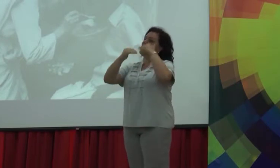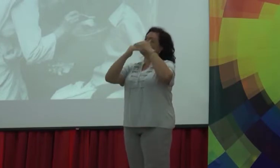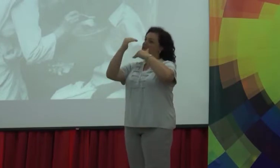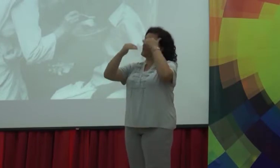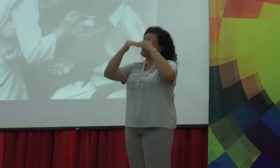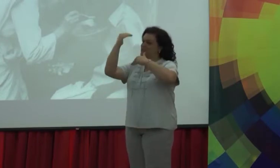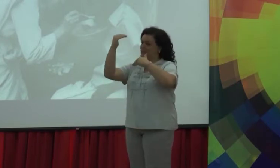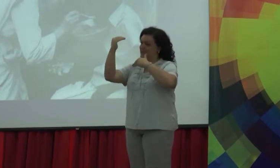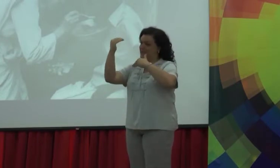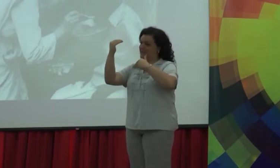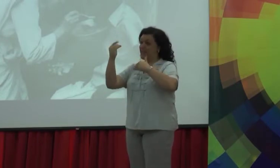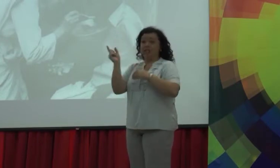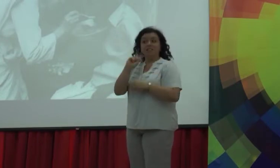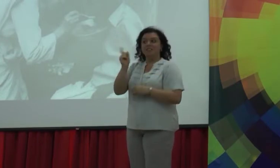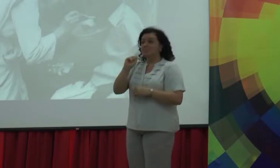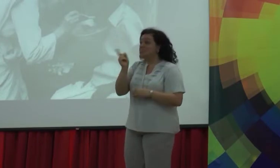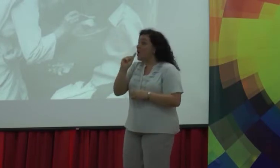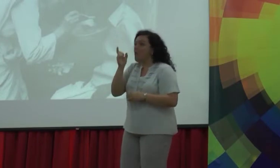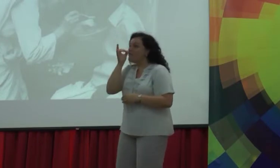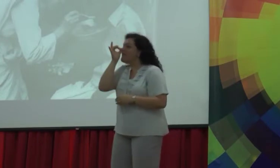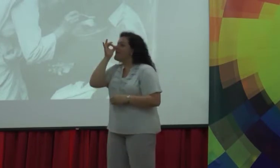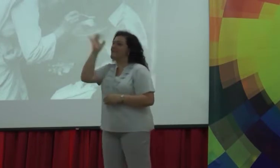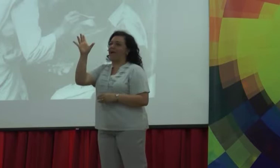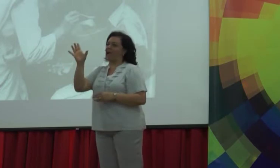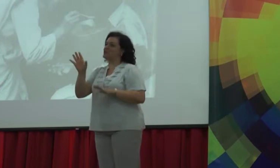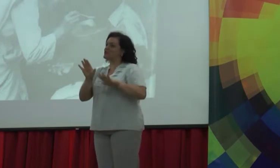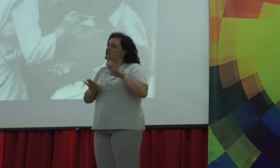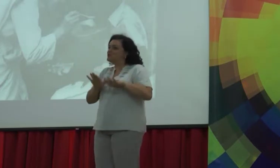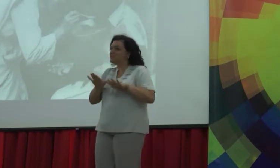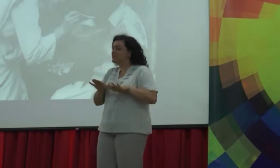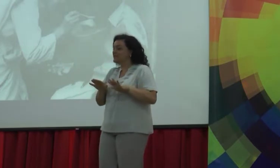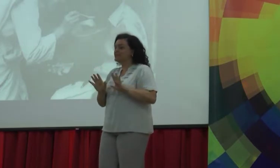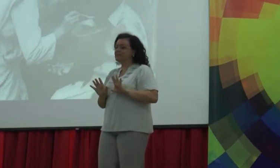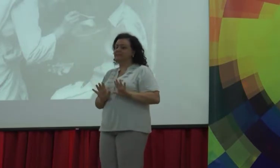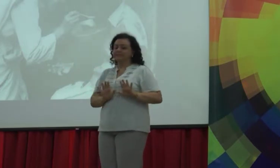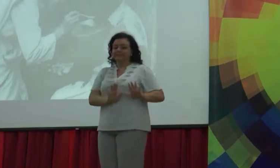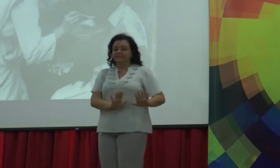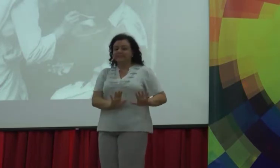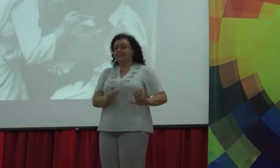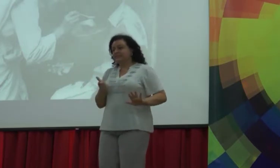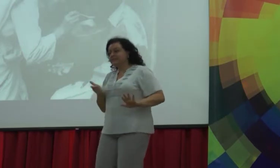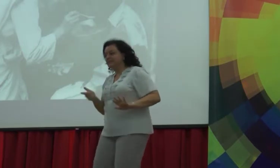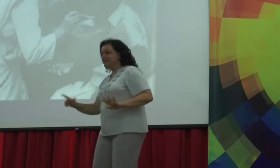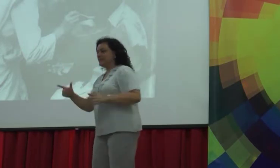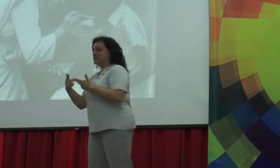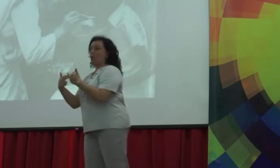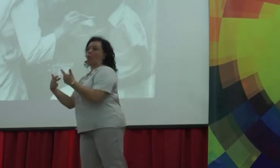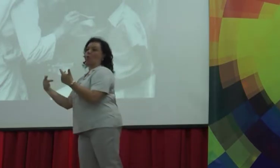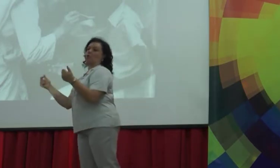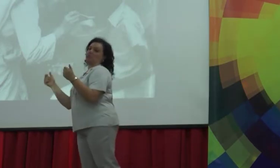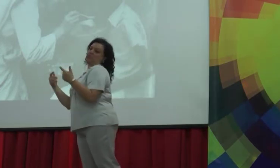né? O mundo precisa evoluir. A gente sabe que não é fácil.